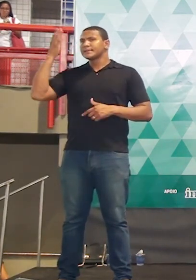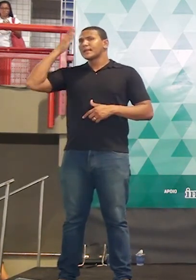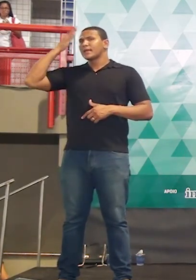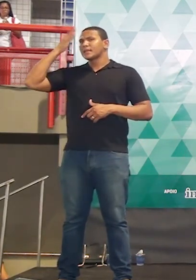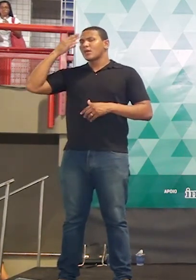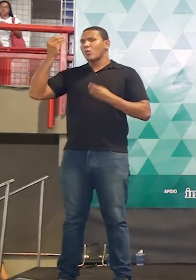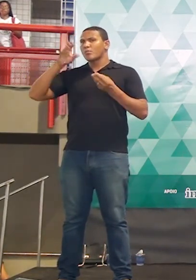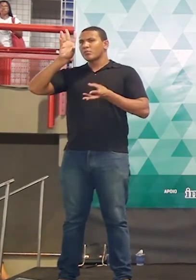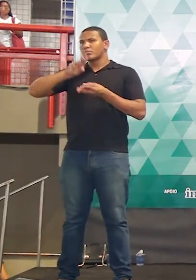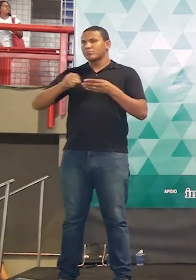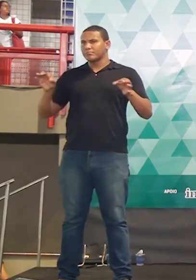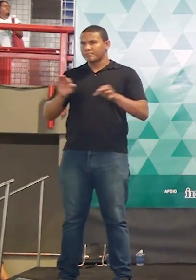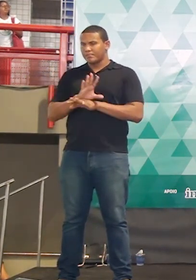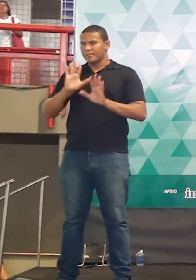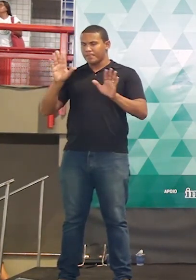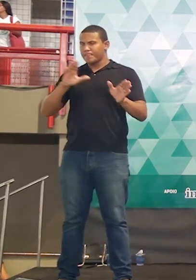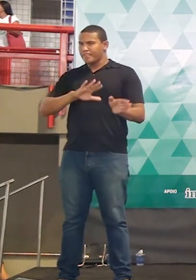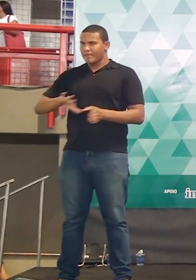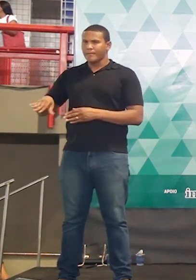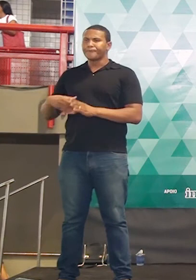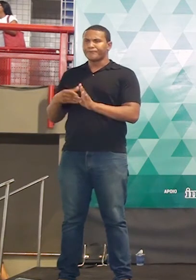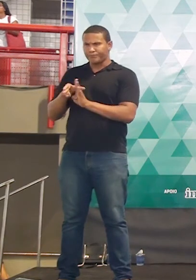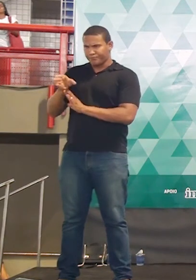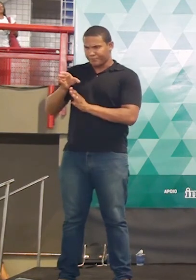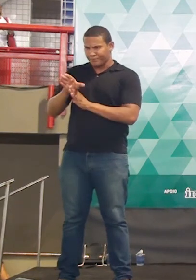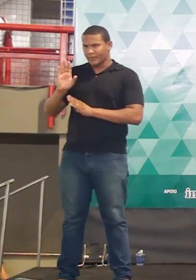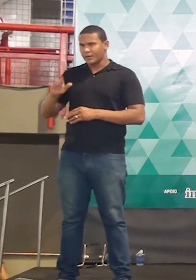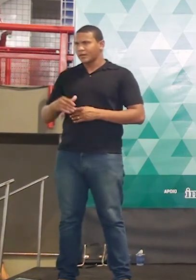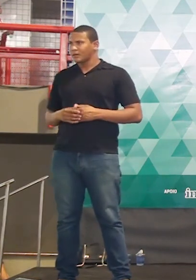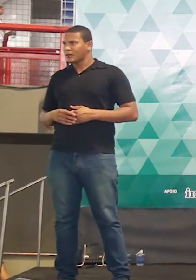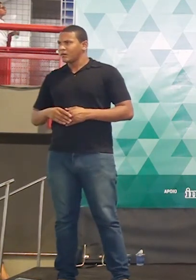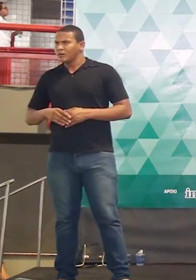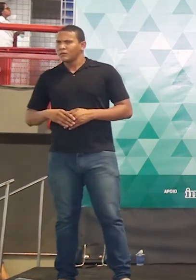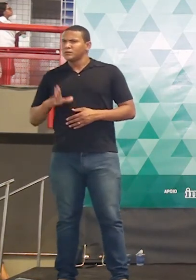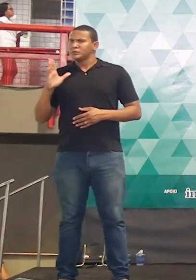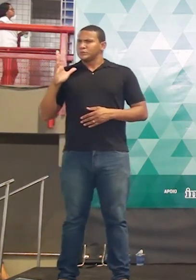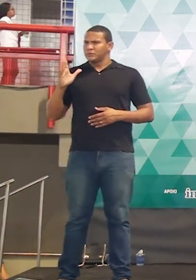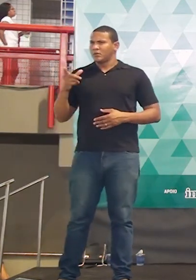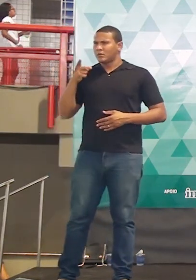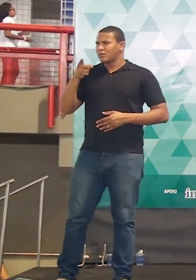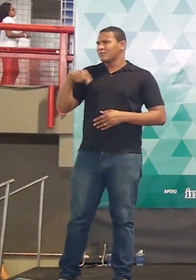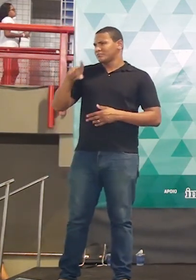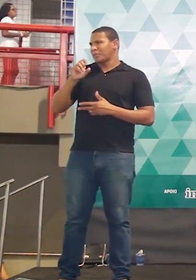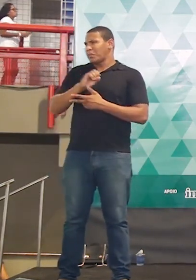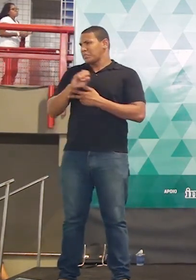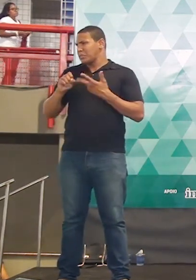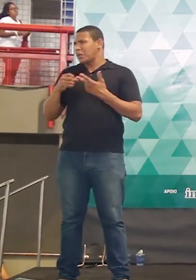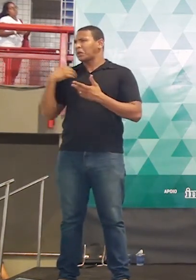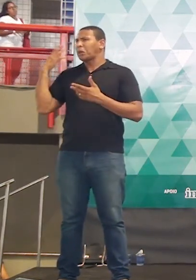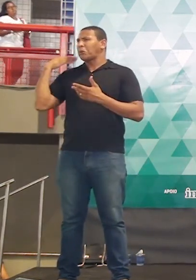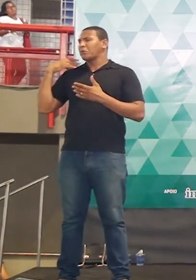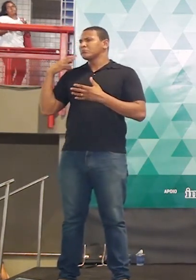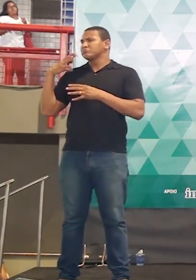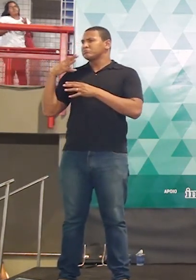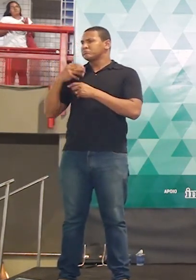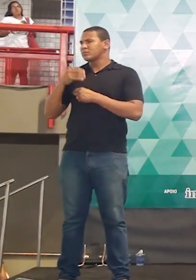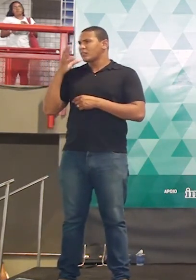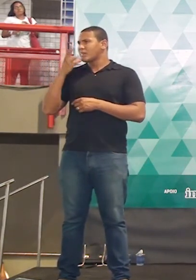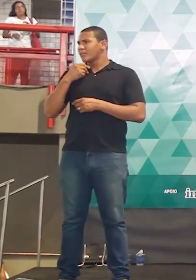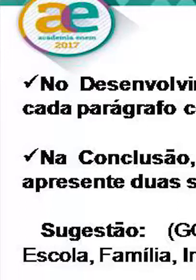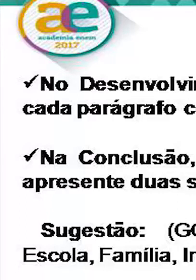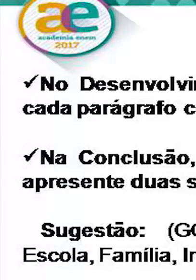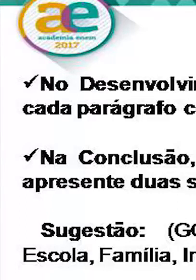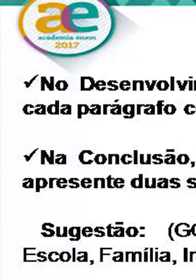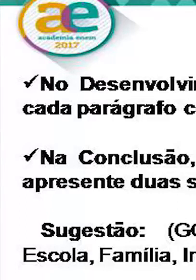tá? Sugestões. Eu coloquei para quem está um tempão sem fazer o Enem, aqui é uma sigla,